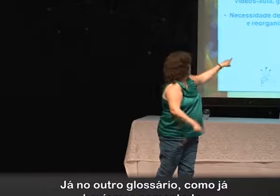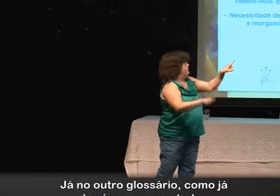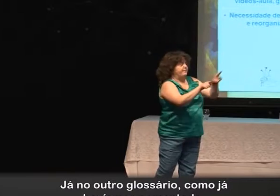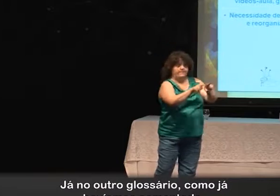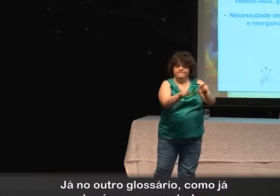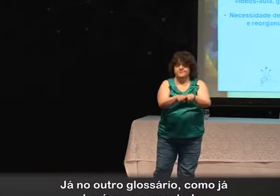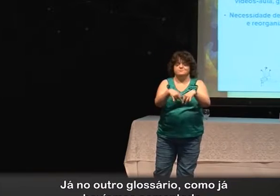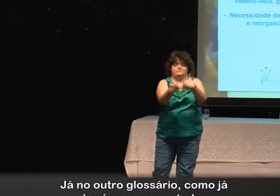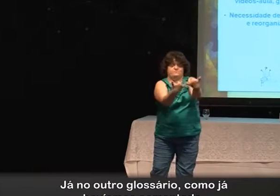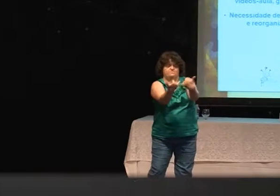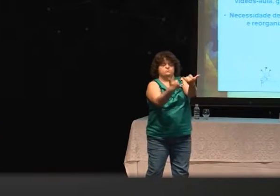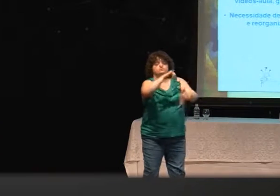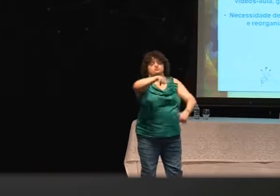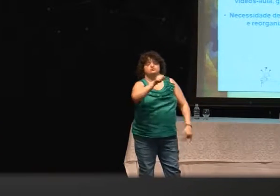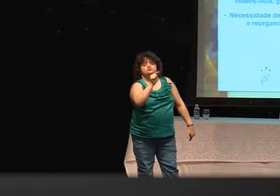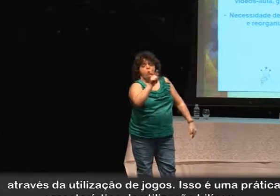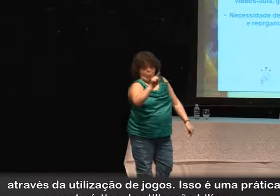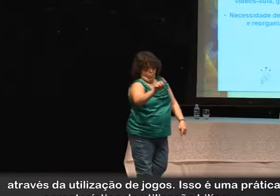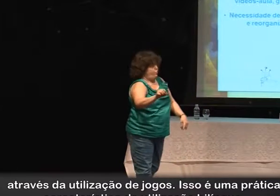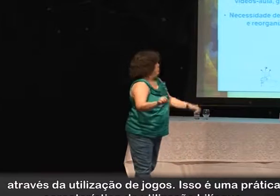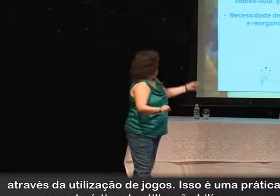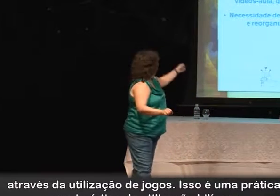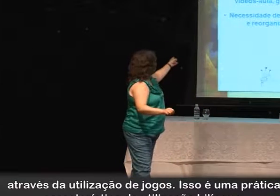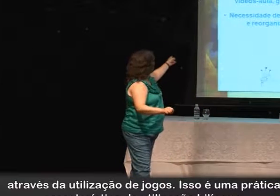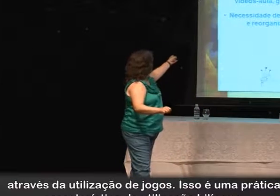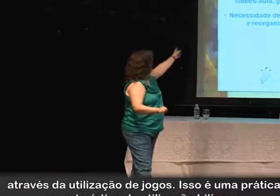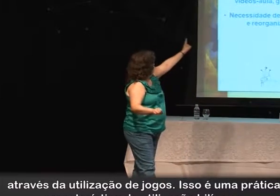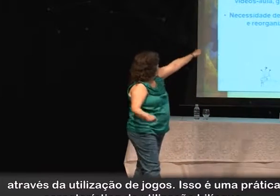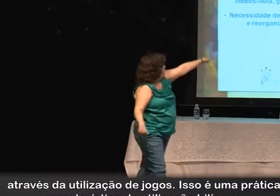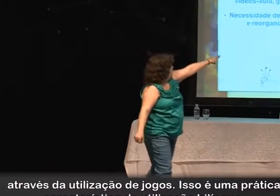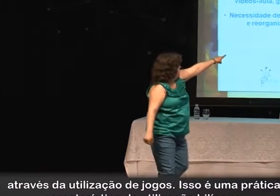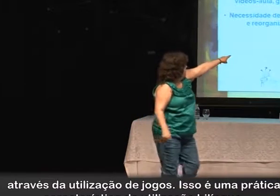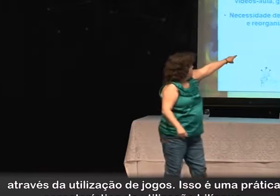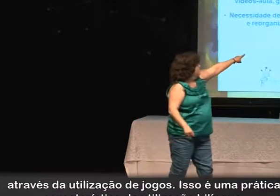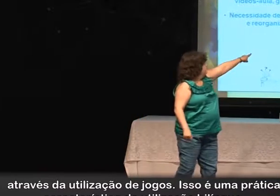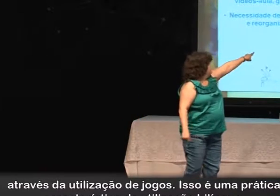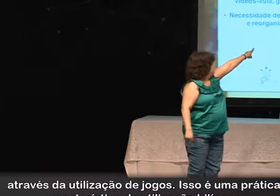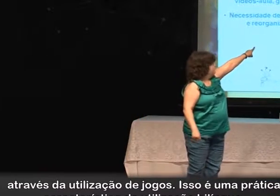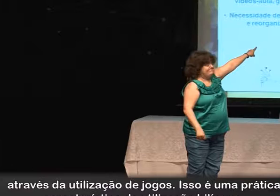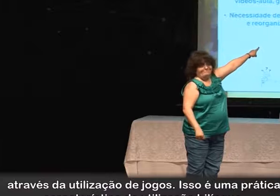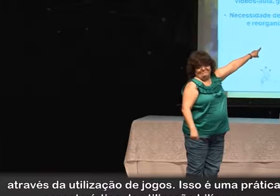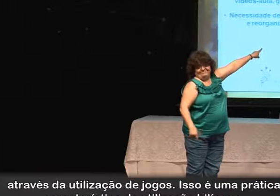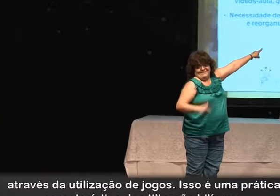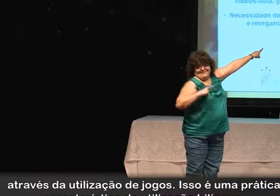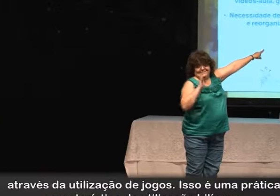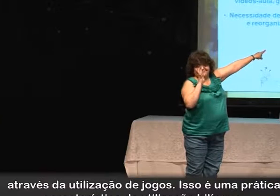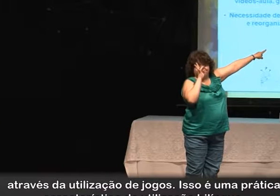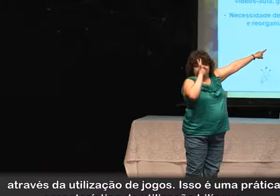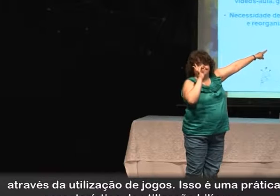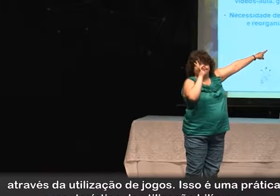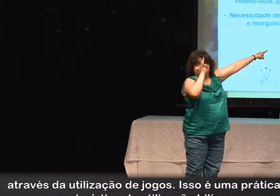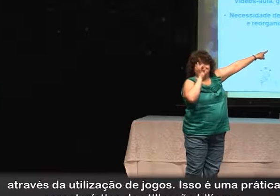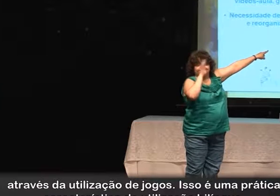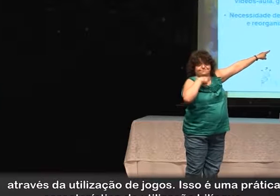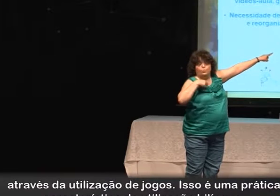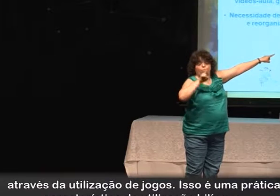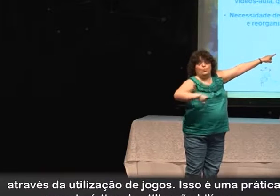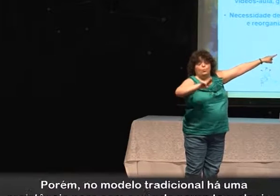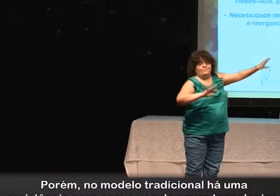havíamos comentado, através de utilização de jogos, de quizzes. Isso é uma prática característica das práticas bilíngues.